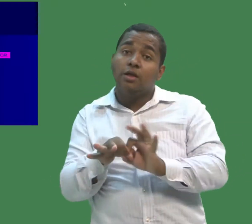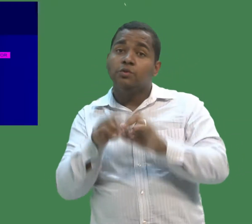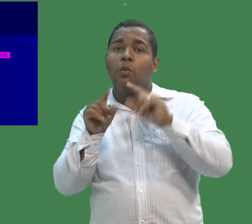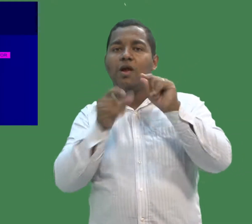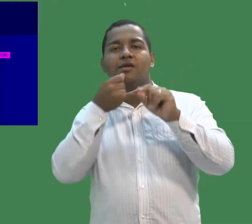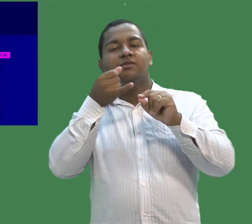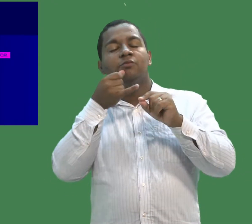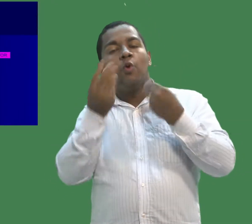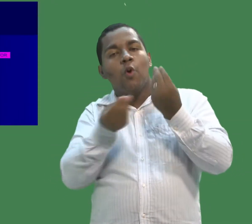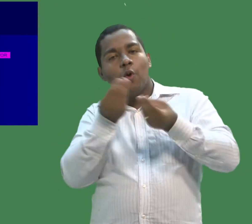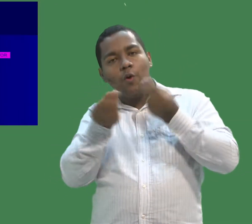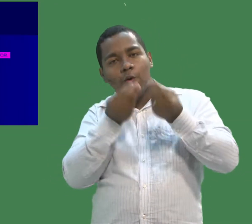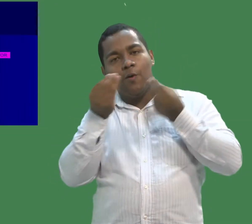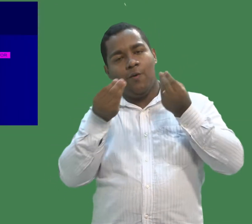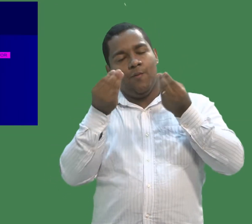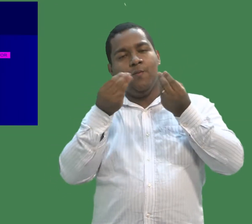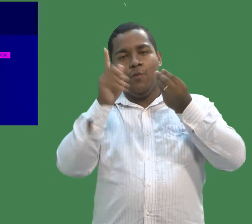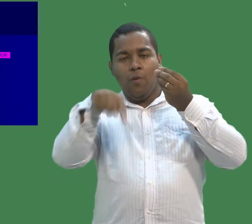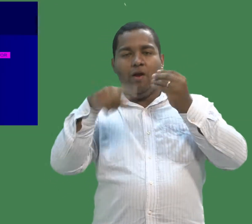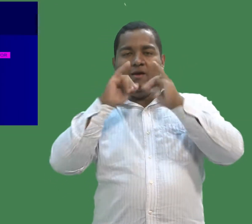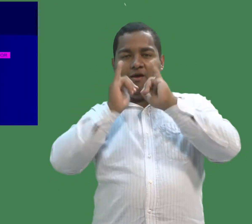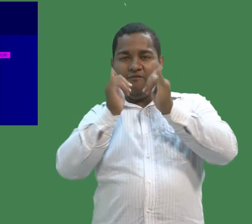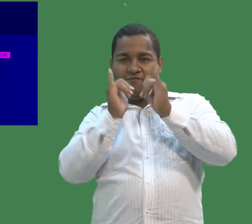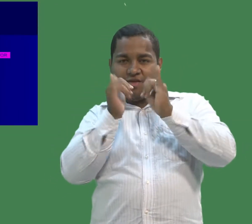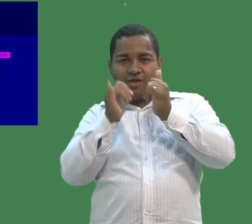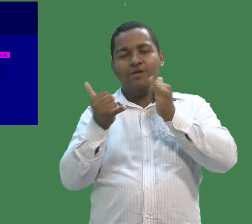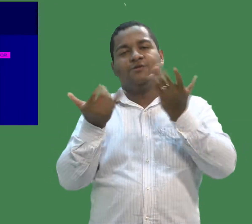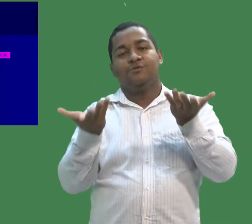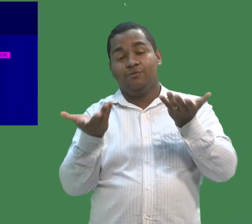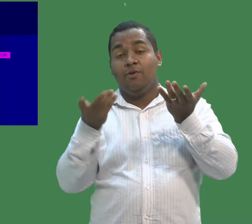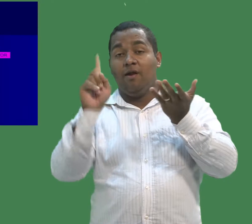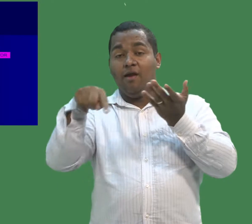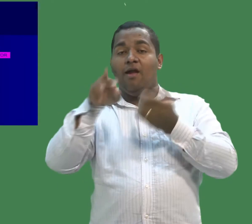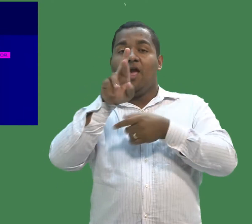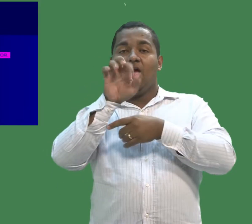é a situação a que a mensagem se refere também, chamado de referente.